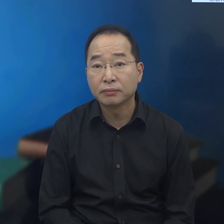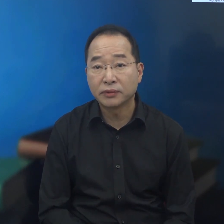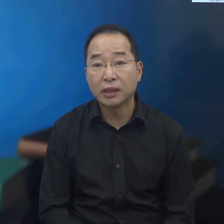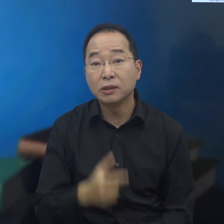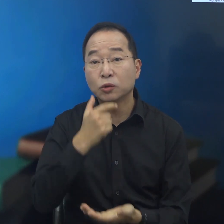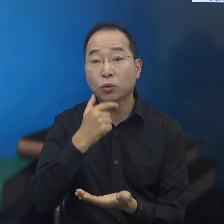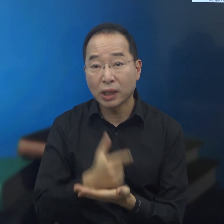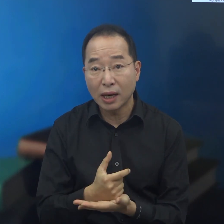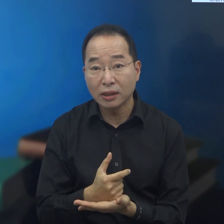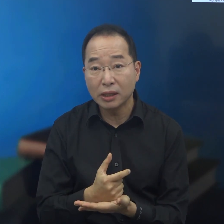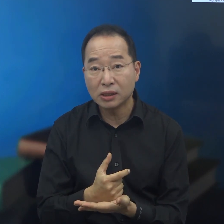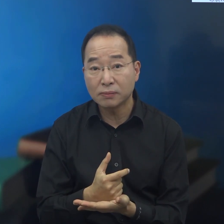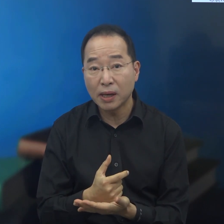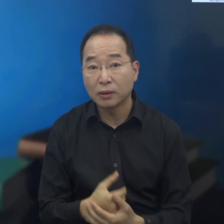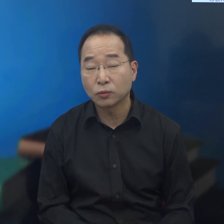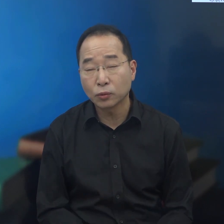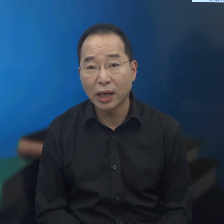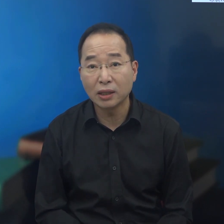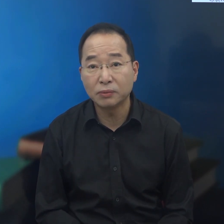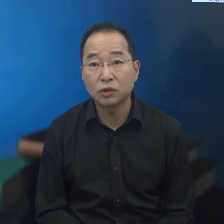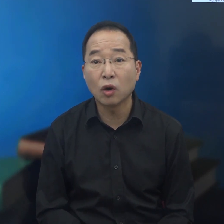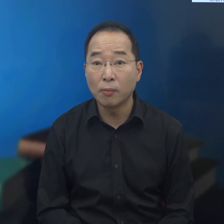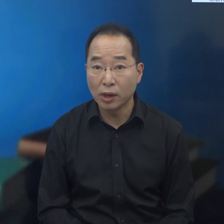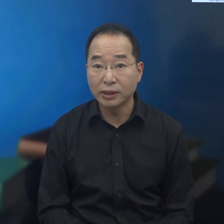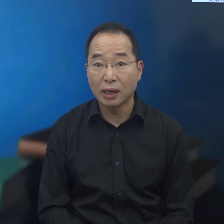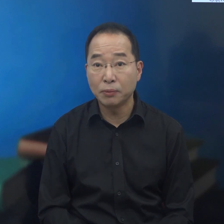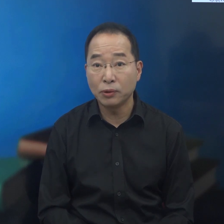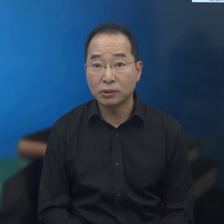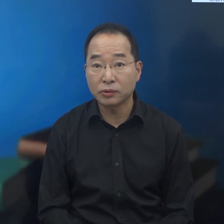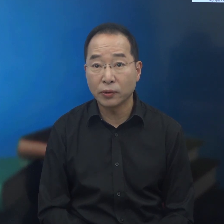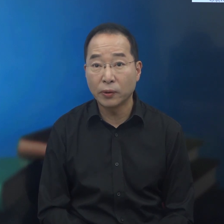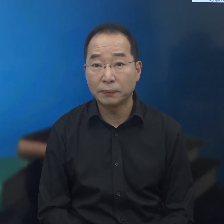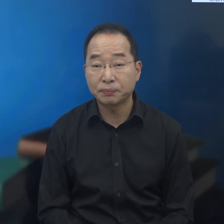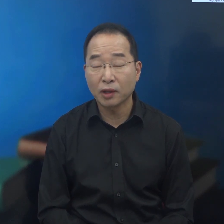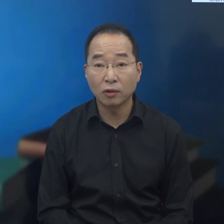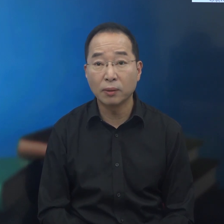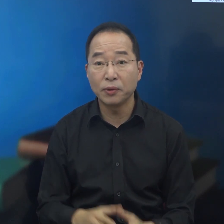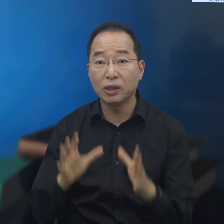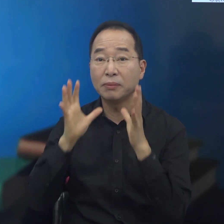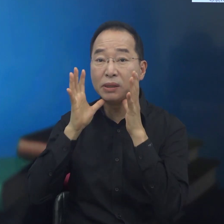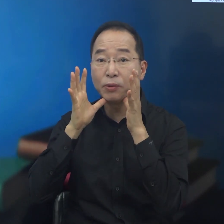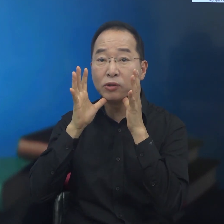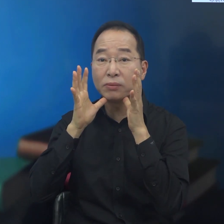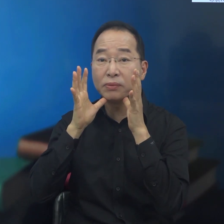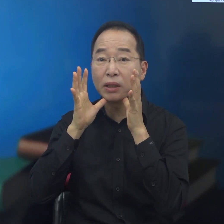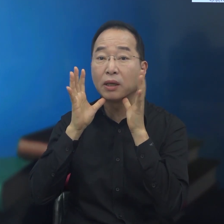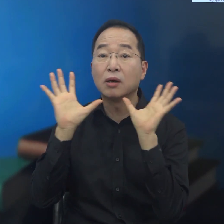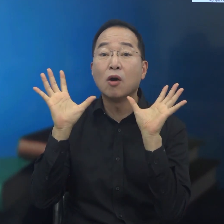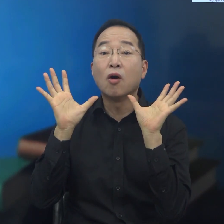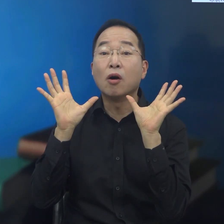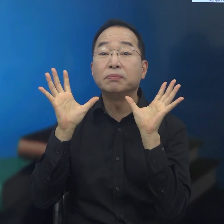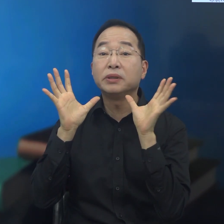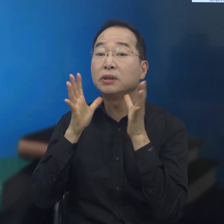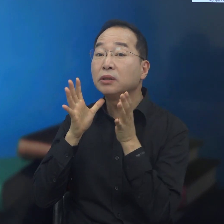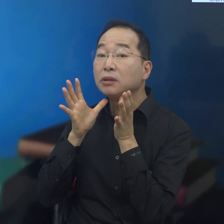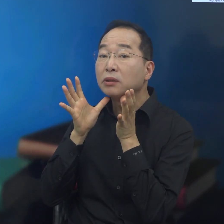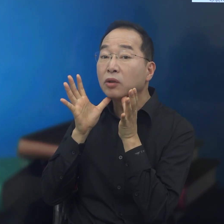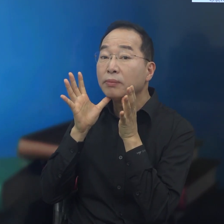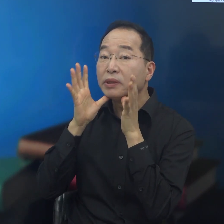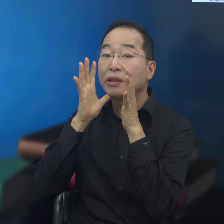자, 이런 속다라는 게 있지만 또 다른 의미는 넘어간다는 표현이 있어요. 어떤 표현이냐면 이 표현 씁니다. 엄지를 턱 밑에